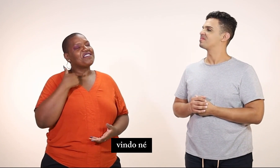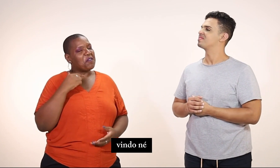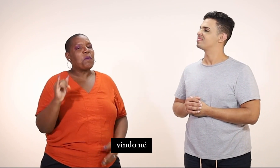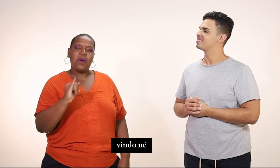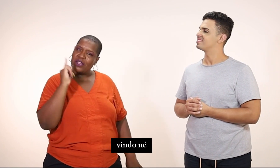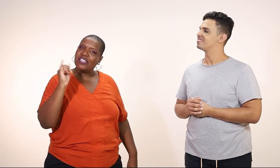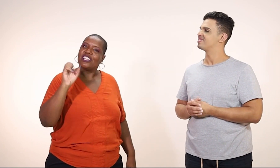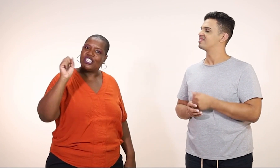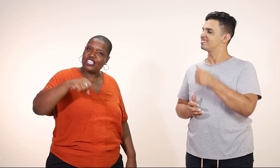né?